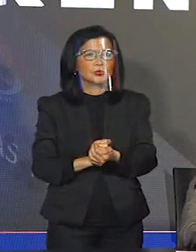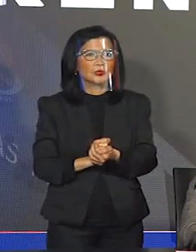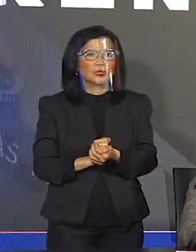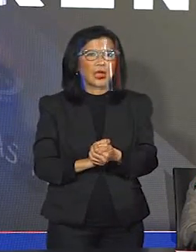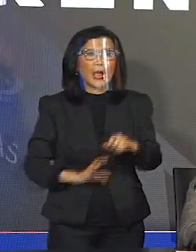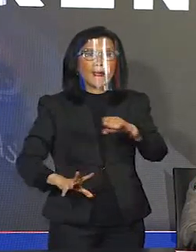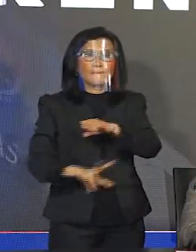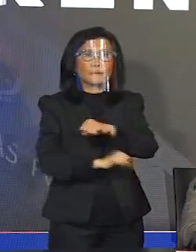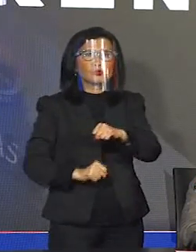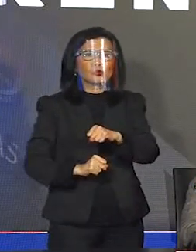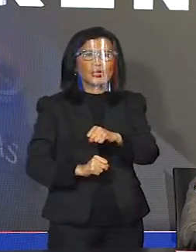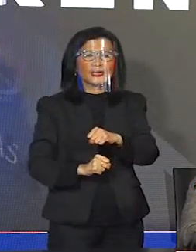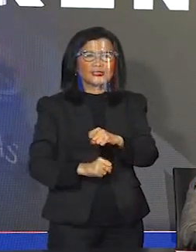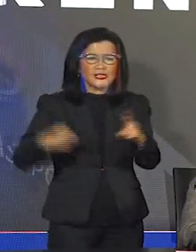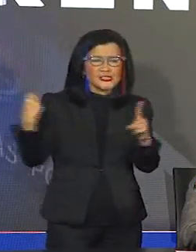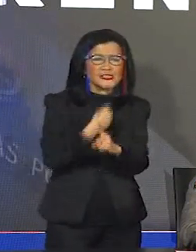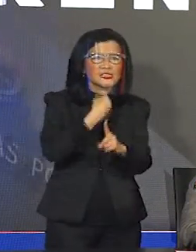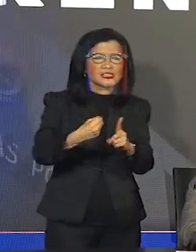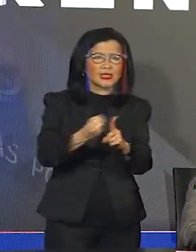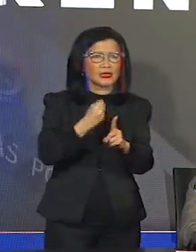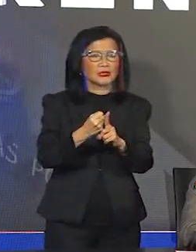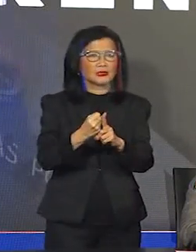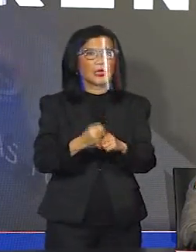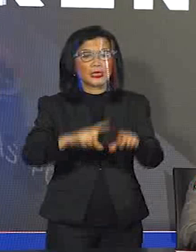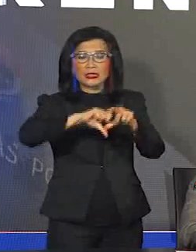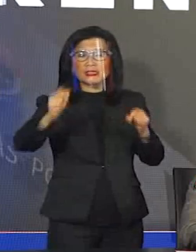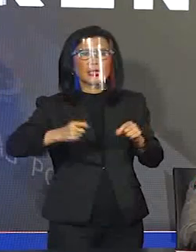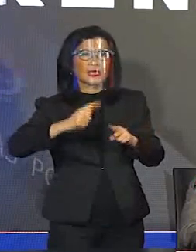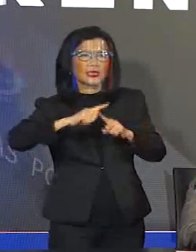atau pencurian dengan kekerasan dengan menggunakan sajak.